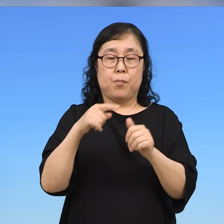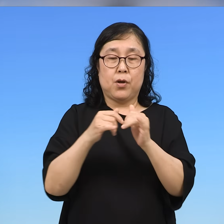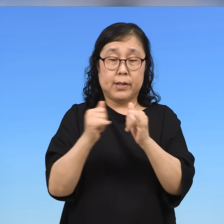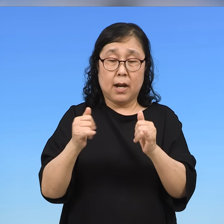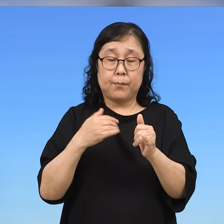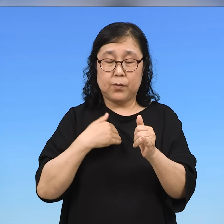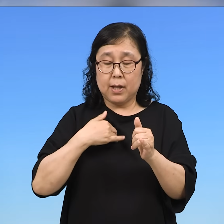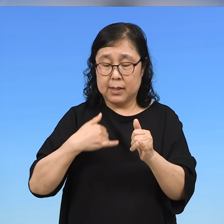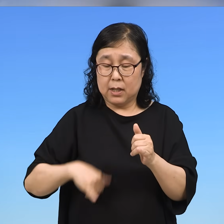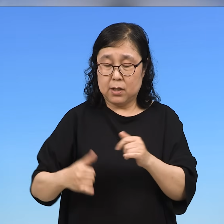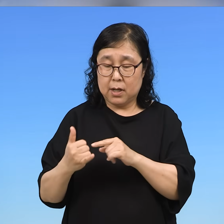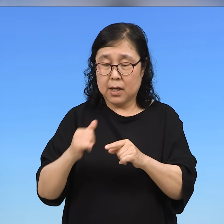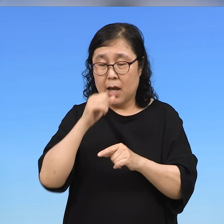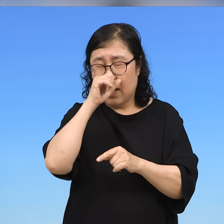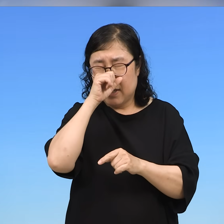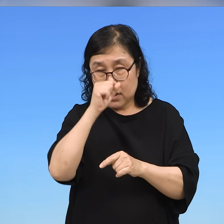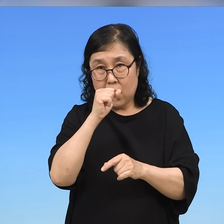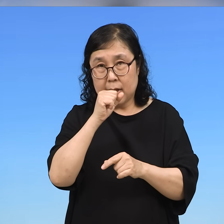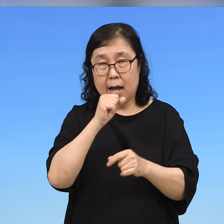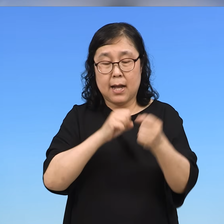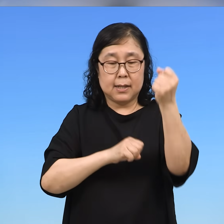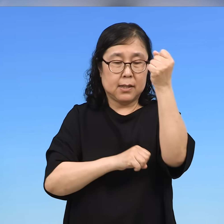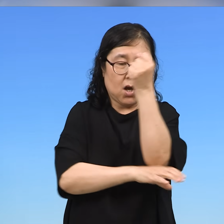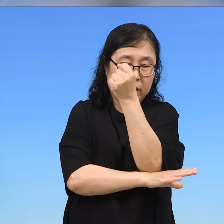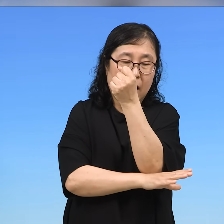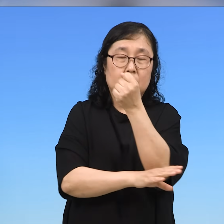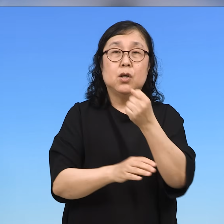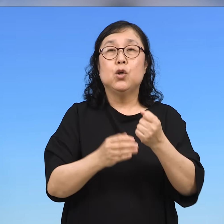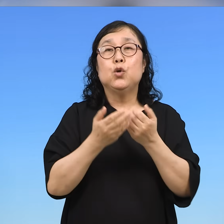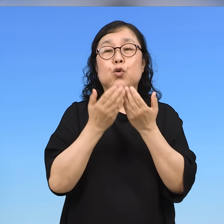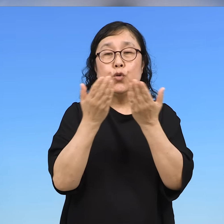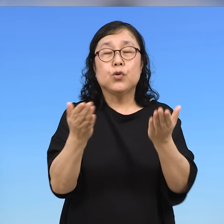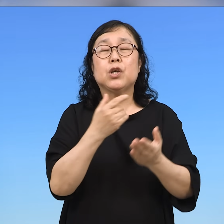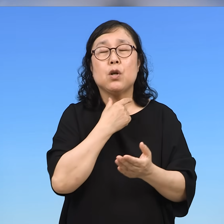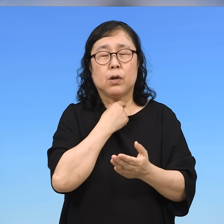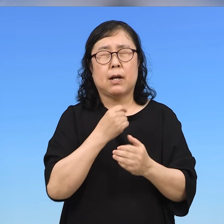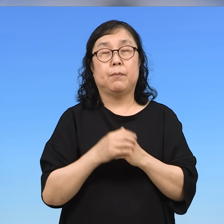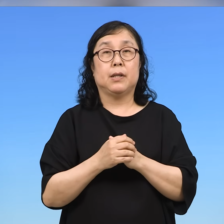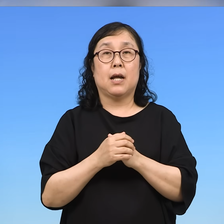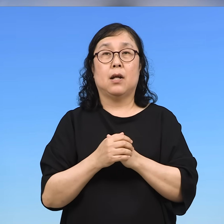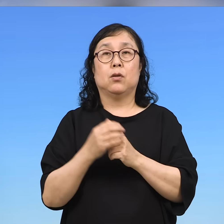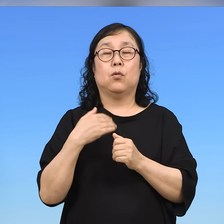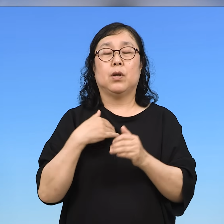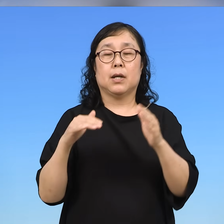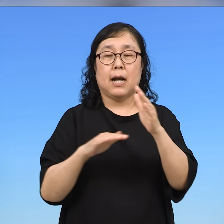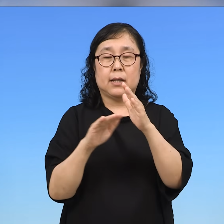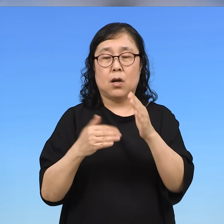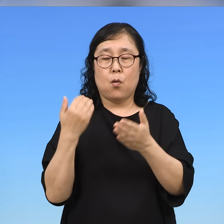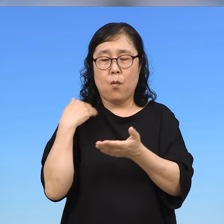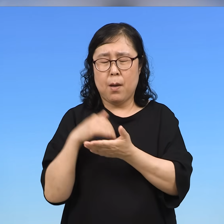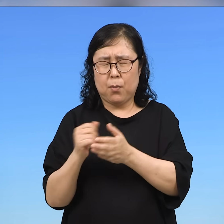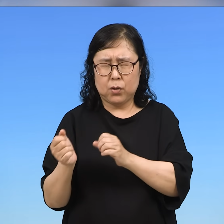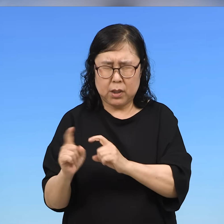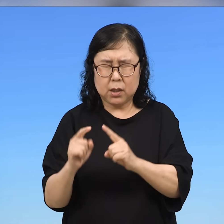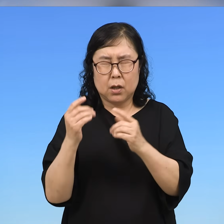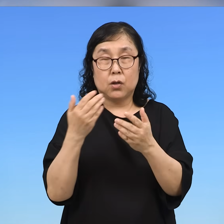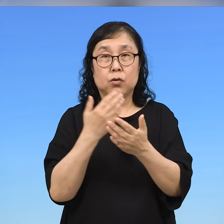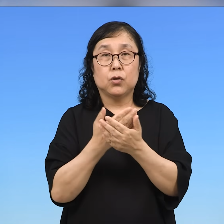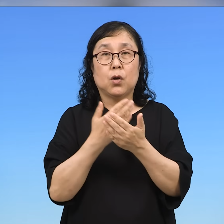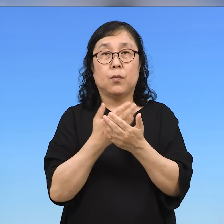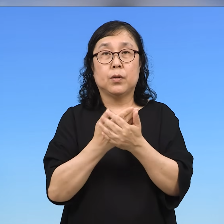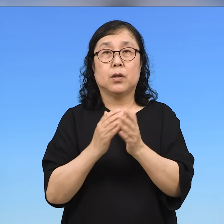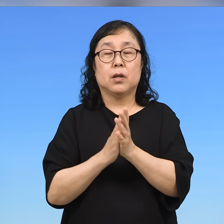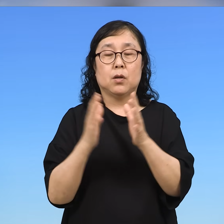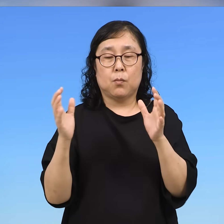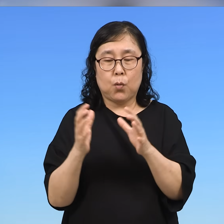내 자녀들에게 선한 영향력을 행사할 수 있는 어른이 되기 원합니다. 그리고 하나님, 우리 가정을 회복시켜 주시옵소서.